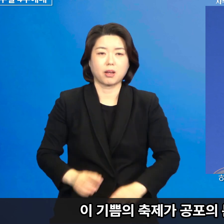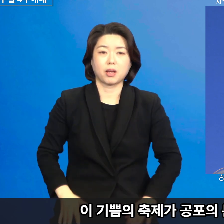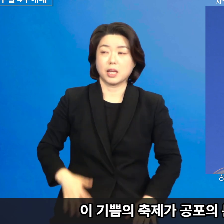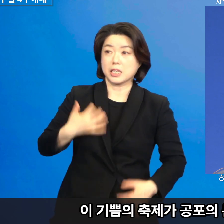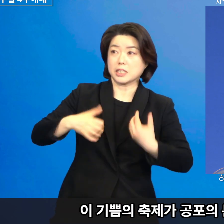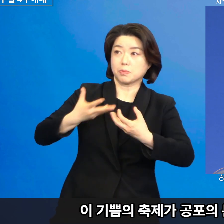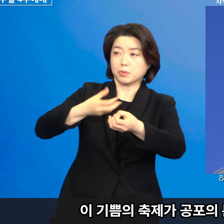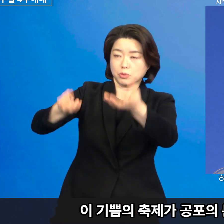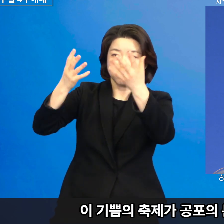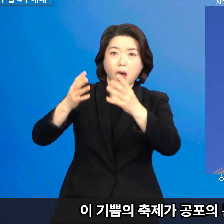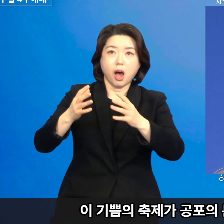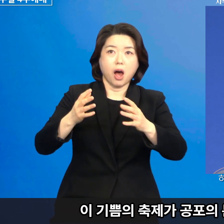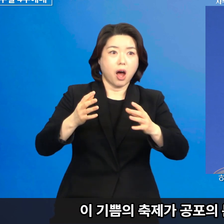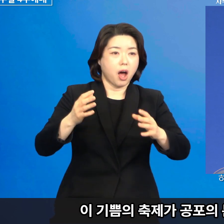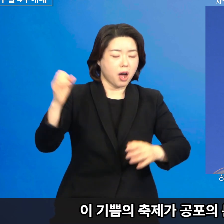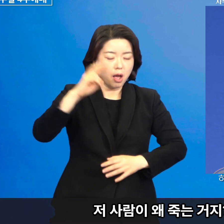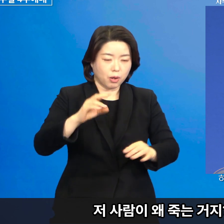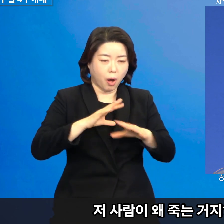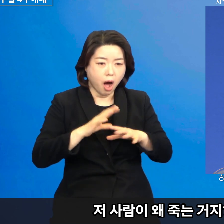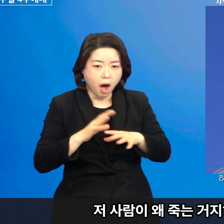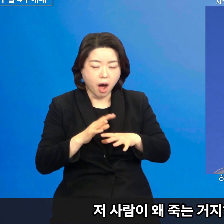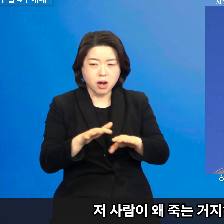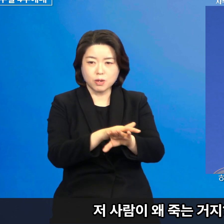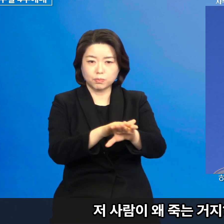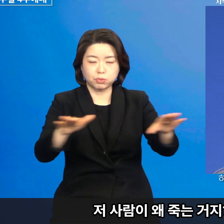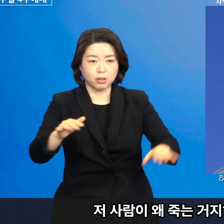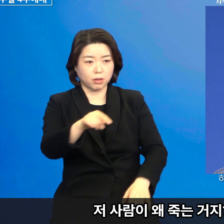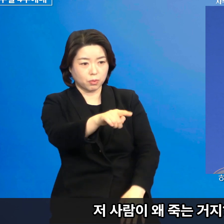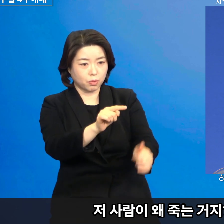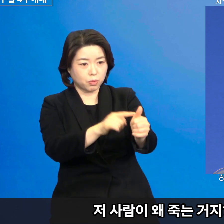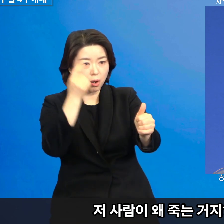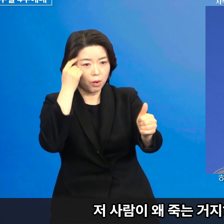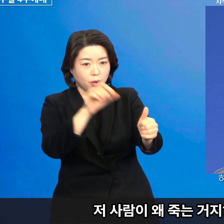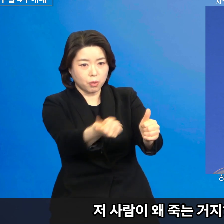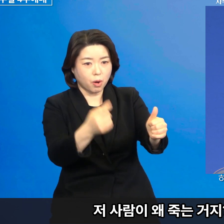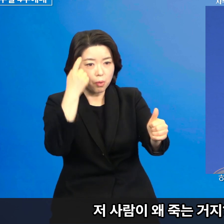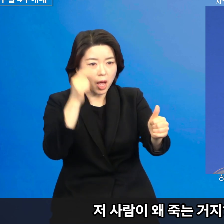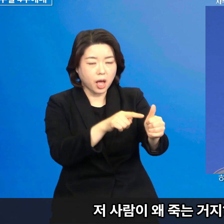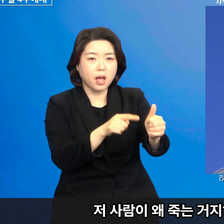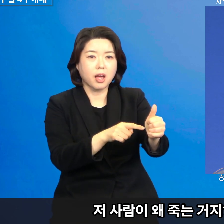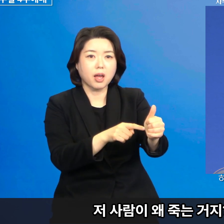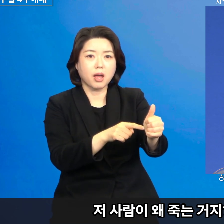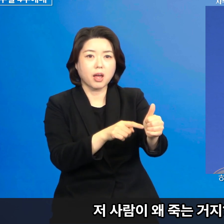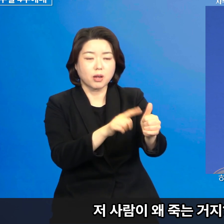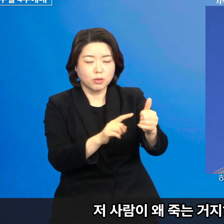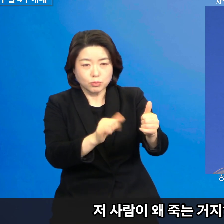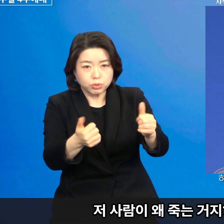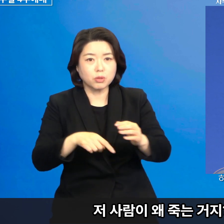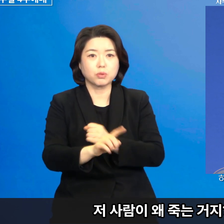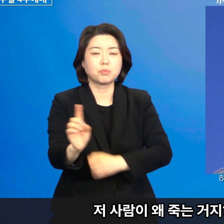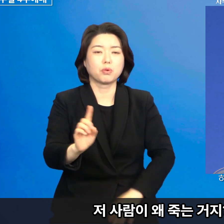축제가 막 공포의 분위기로 휩싸이는 거죠. 저 사람이 왜 죽는 거지? 원인도 알지 못해요.